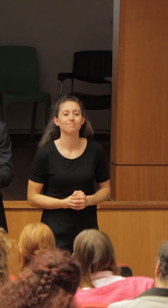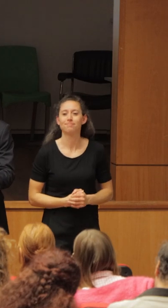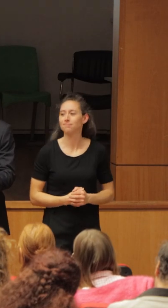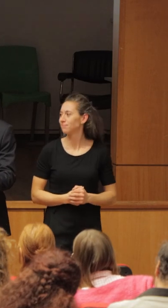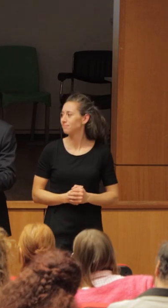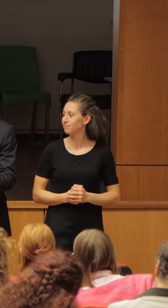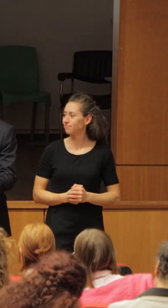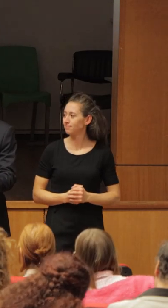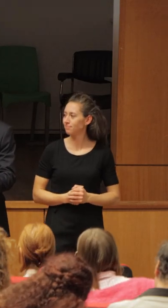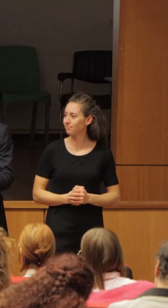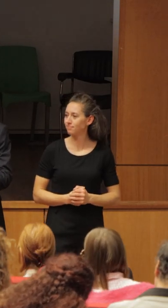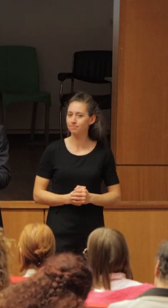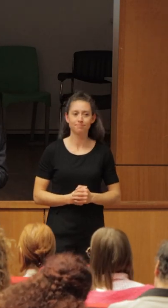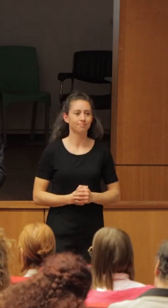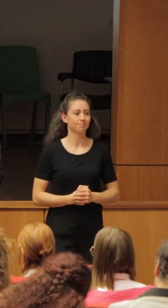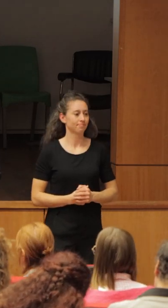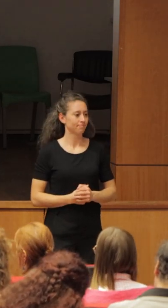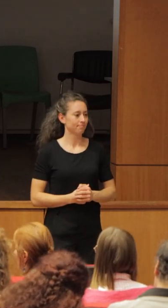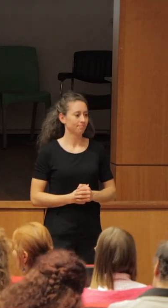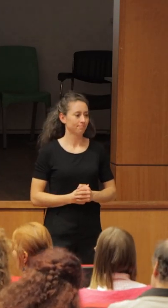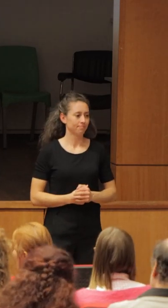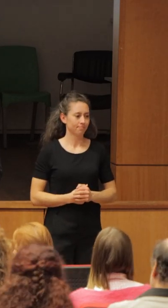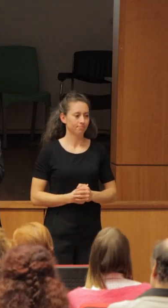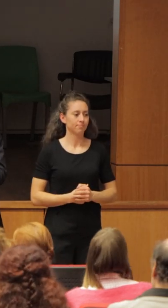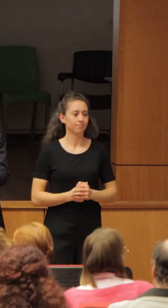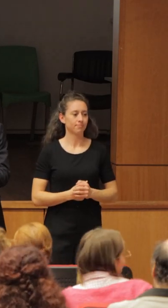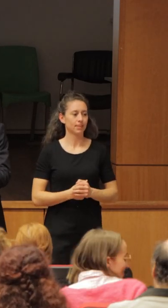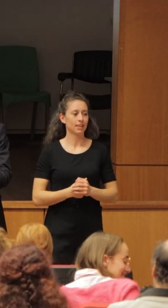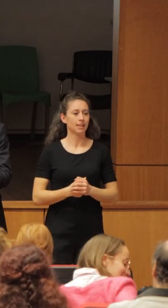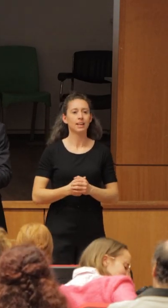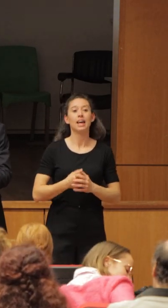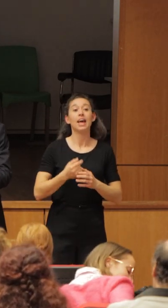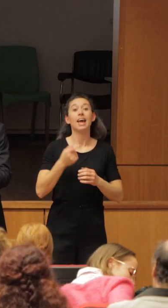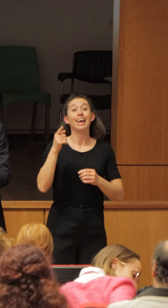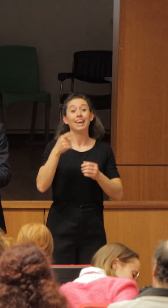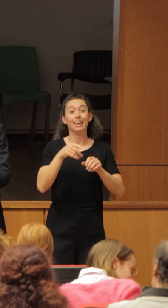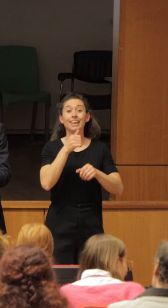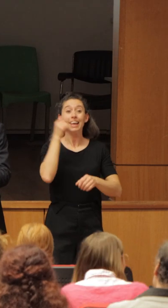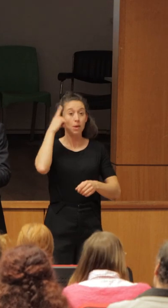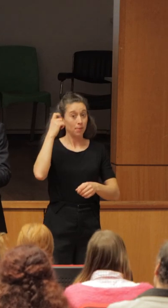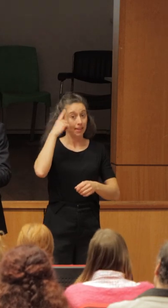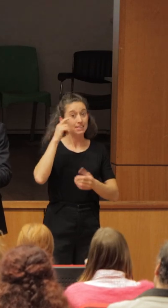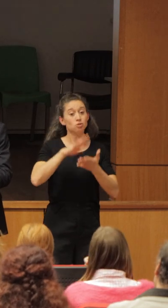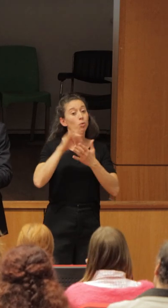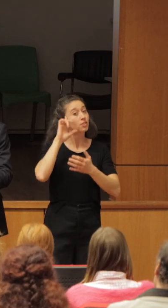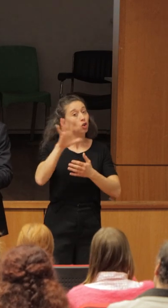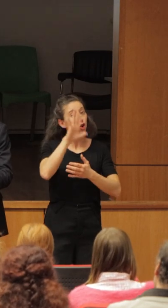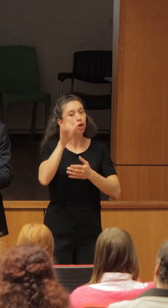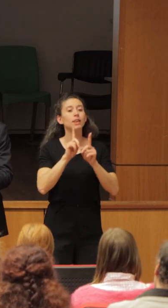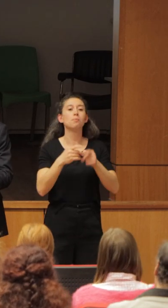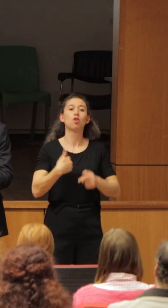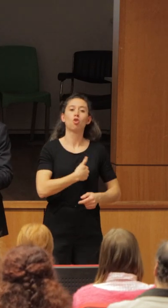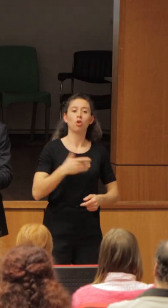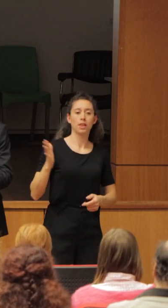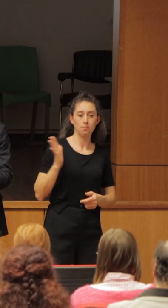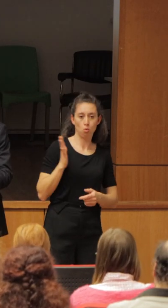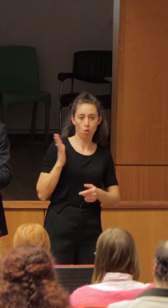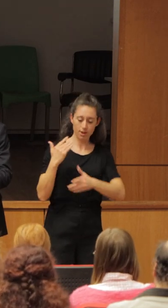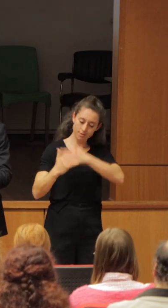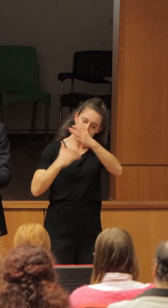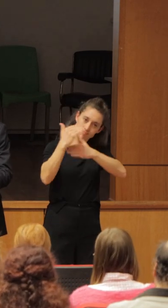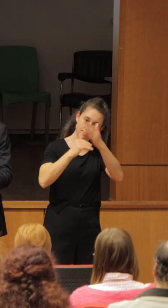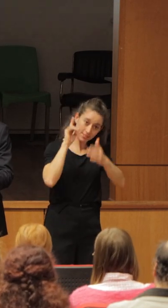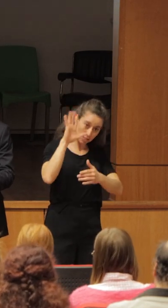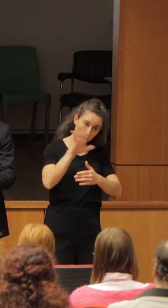I'm short and delicious. Su experiencia es sobre la historia de psicología adleriana, el papel de la mujer en el desarrollo de la